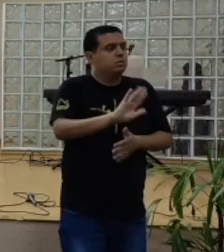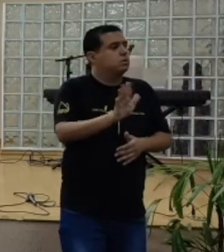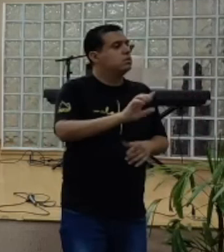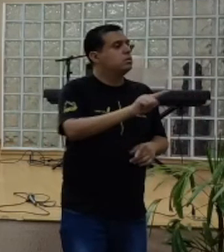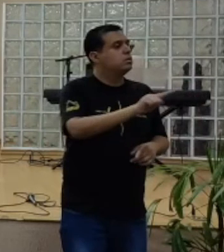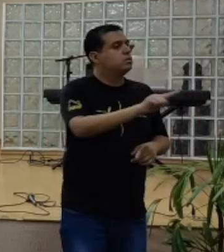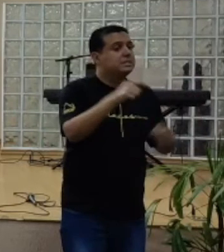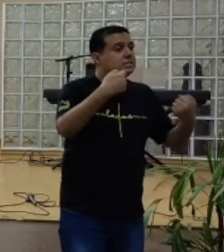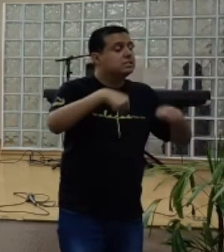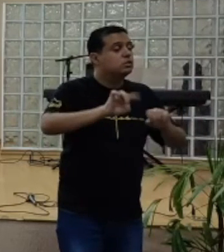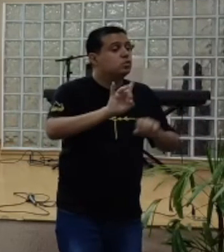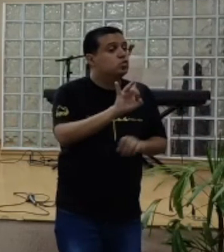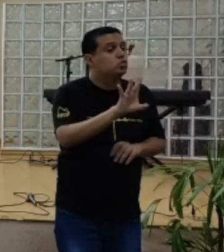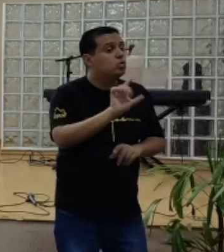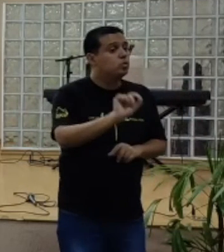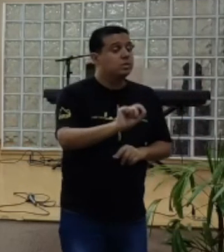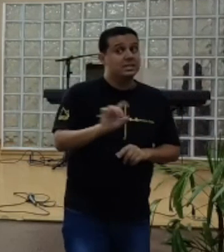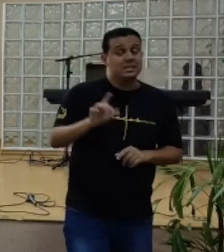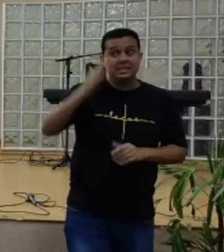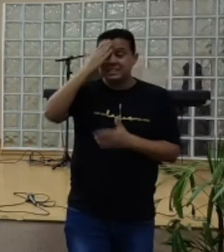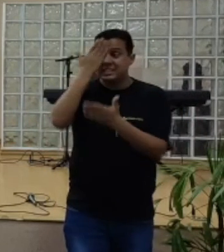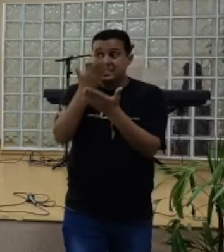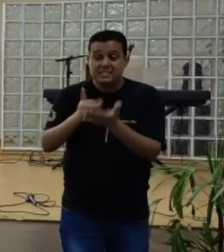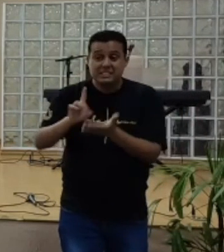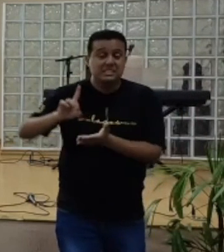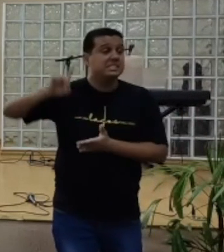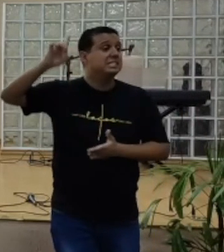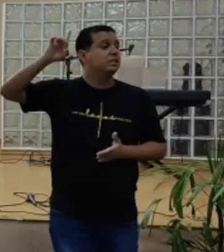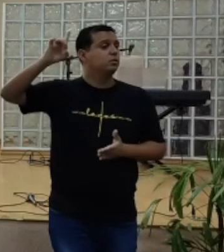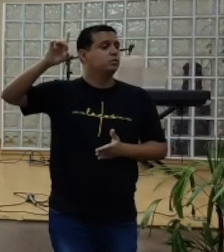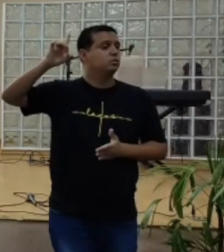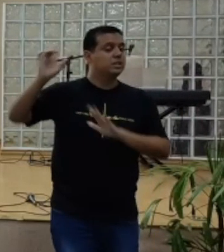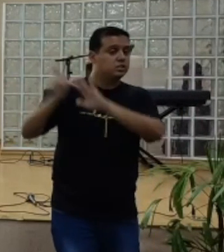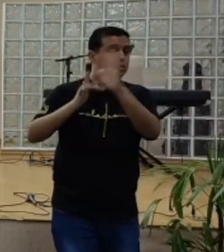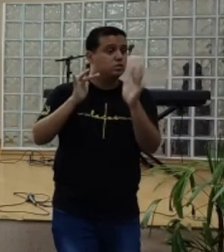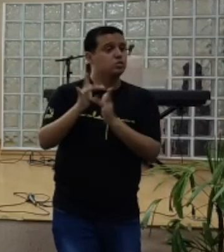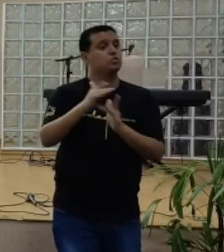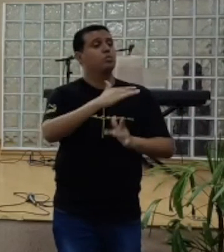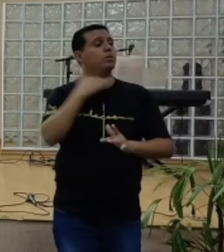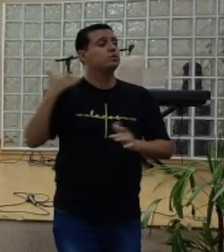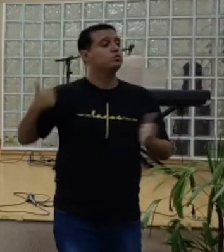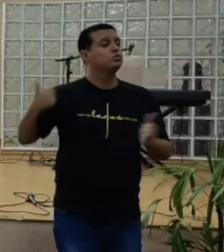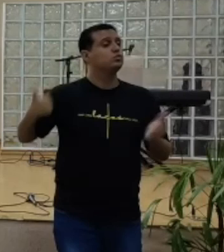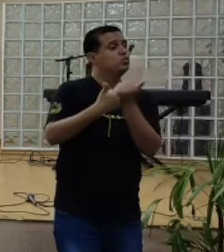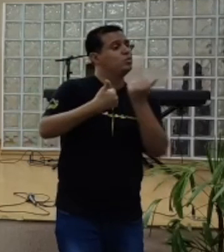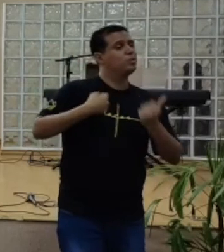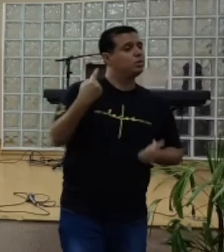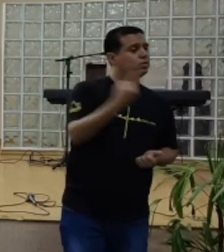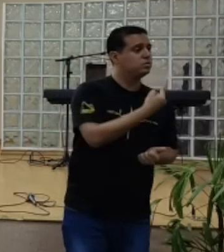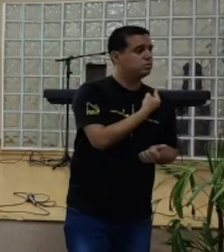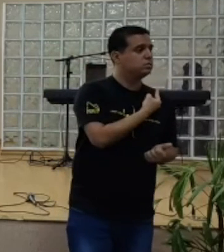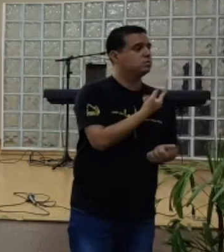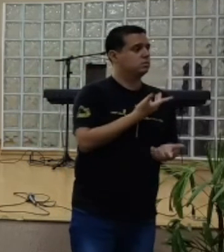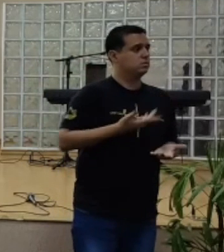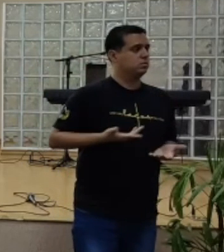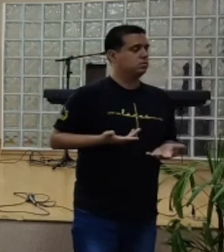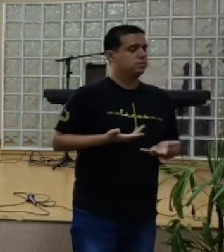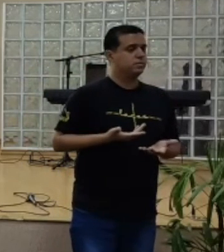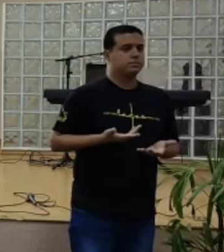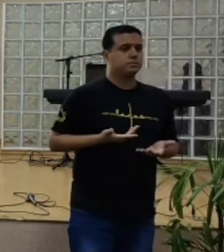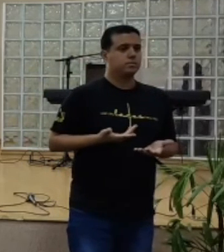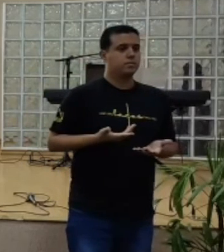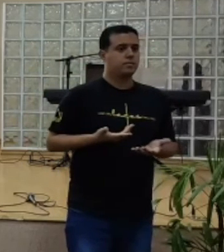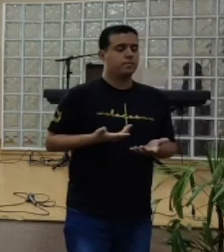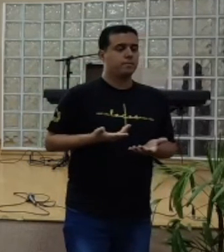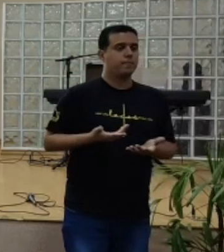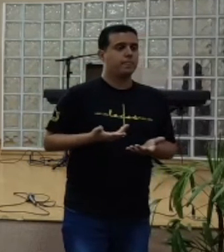substitutiva na cruz, que ao terceiro dia ressuscitou, é onde nós apoiamos a nossa ressurreição, na